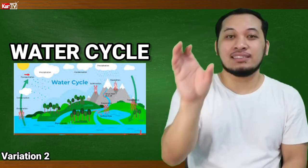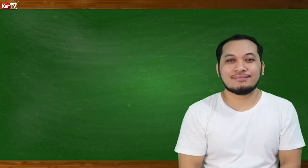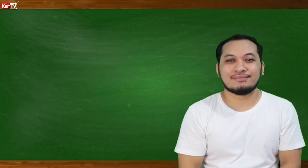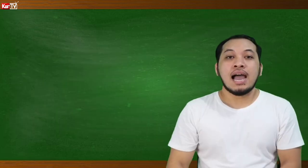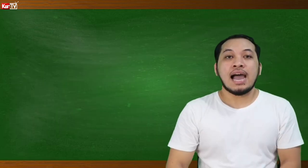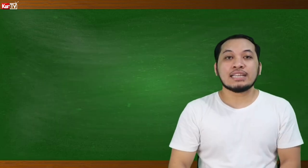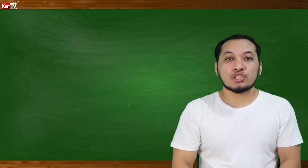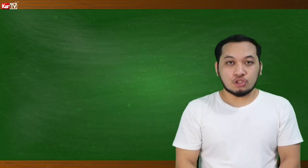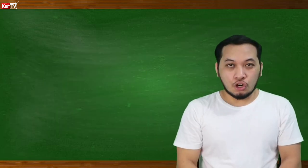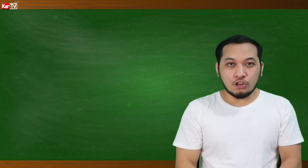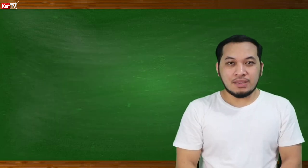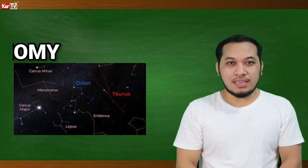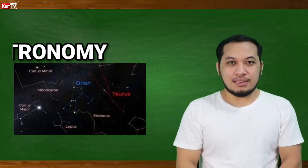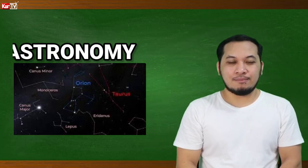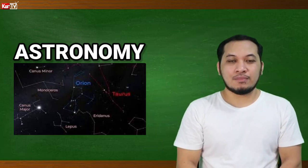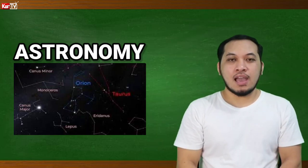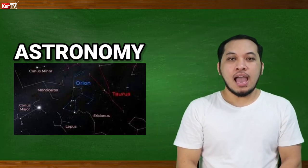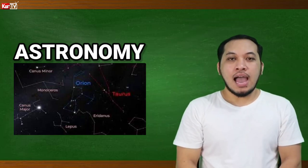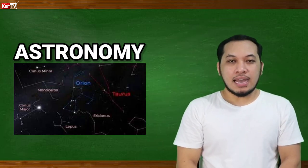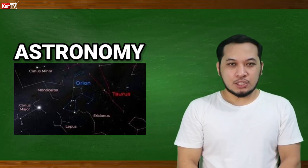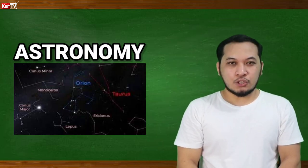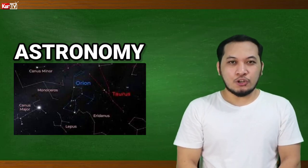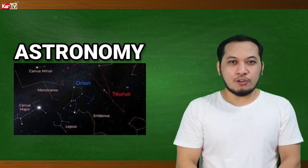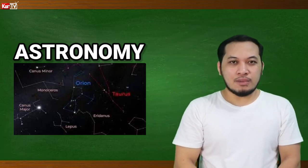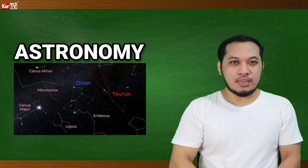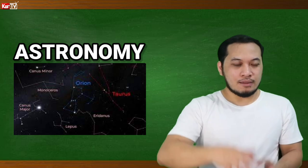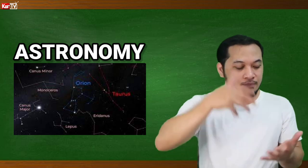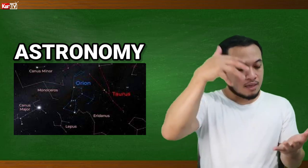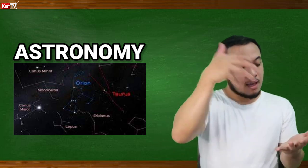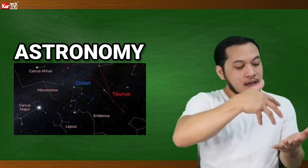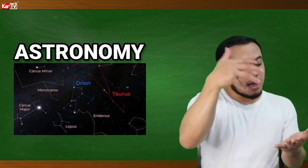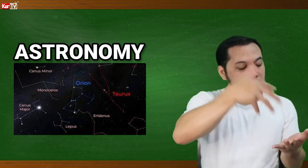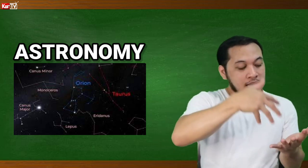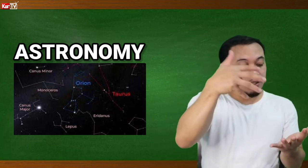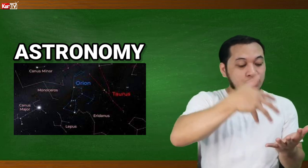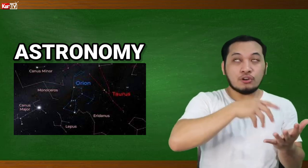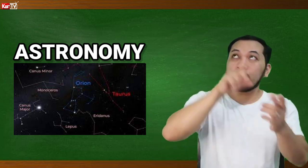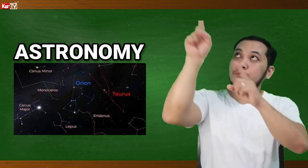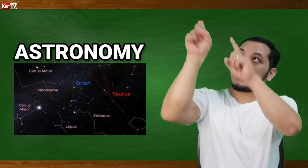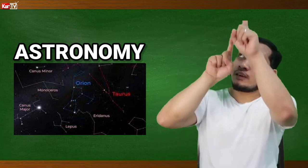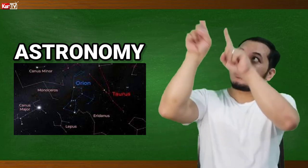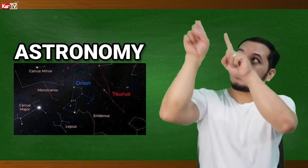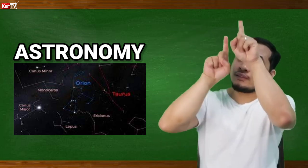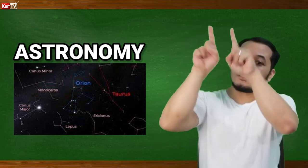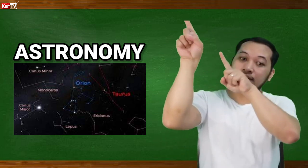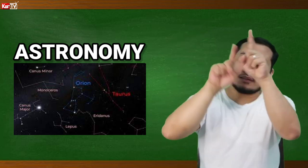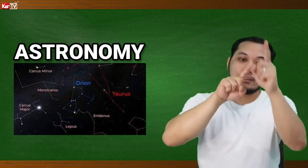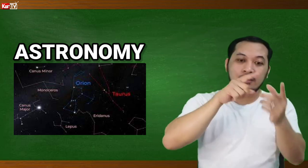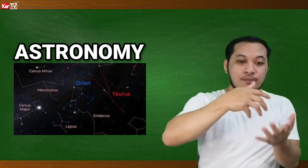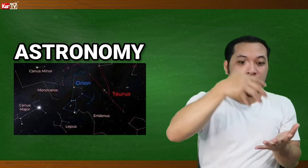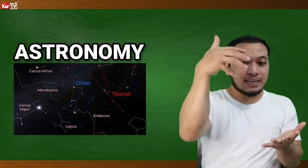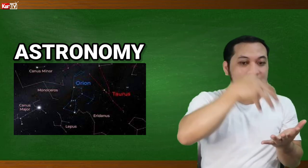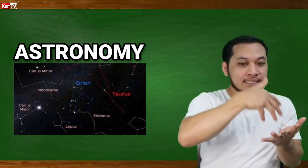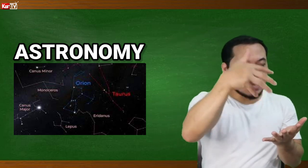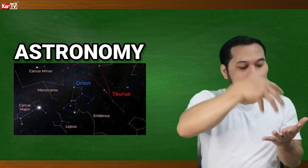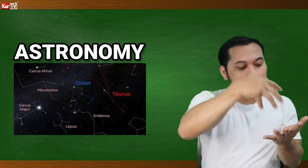astronomy astronomy astronomy astronomy parang study